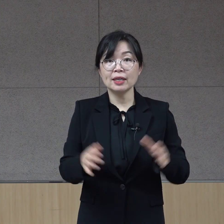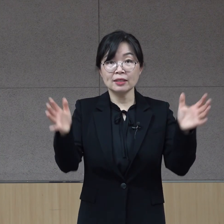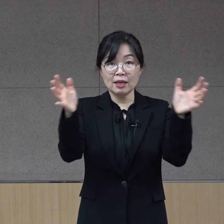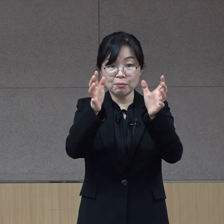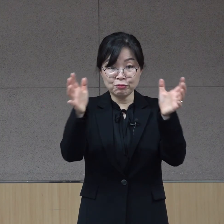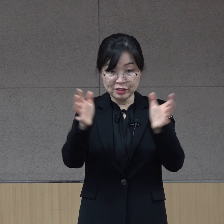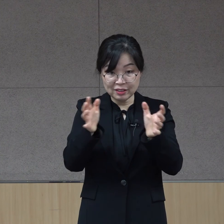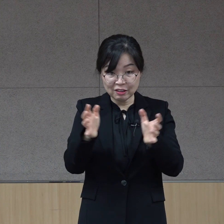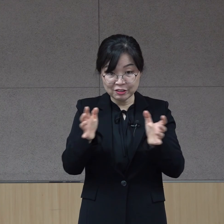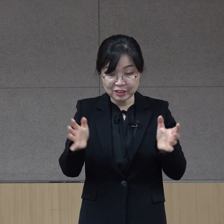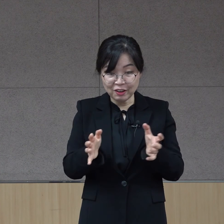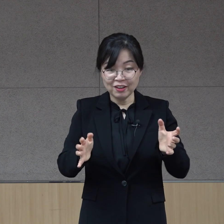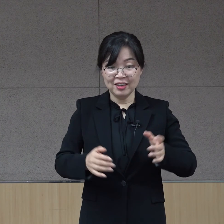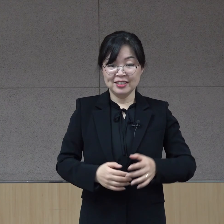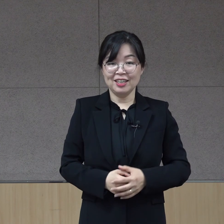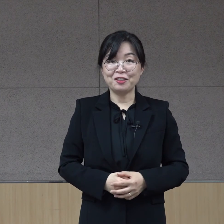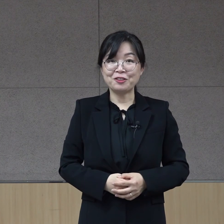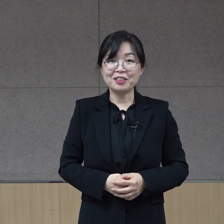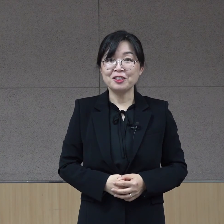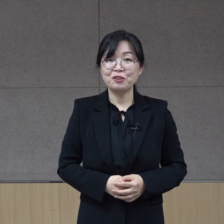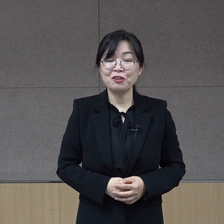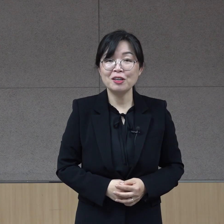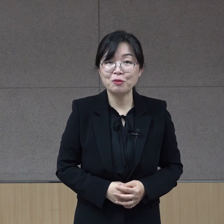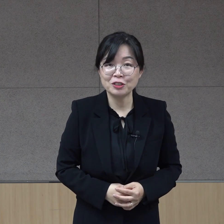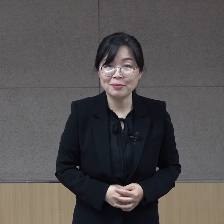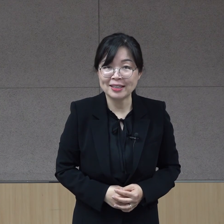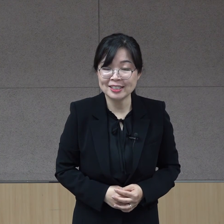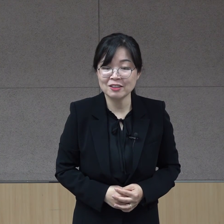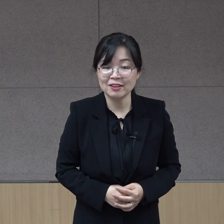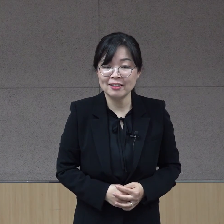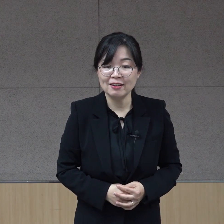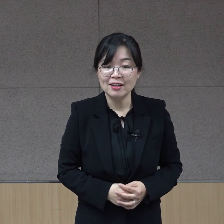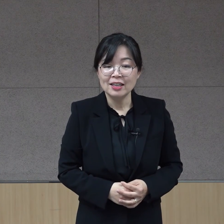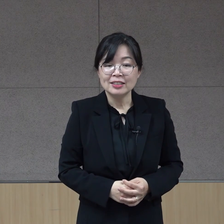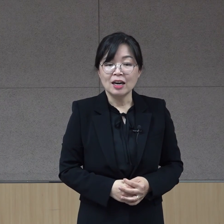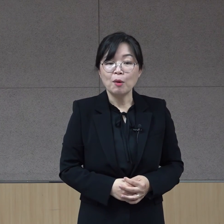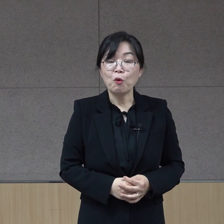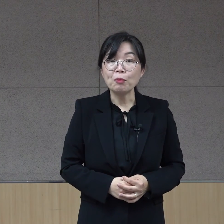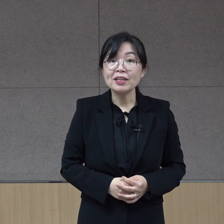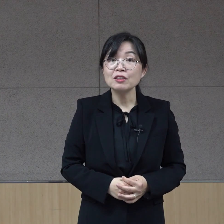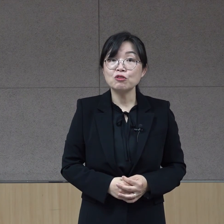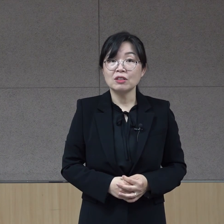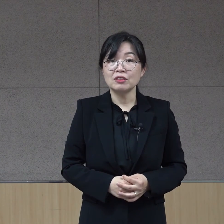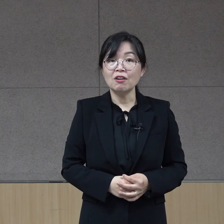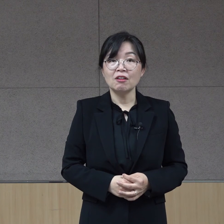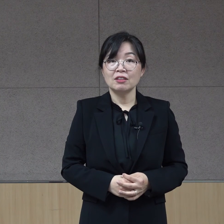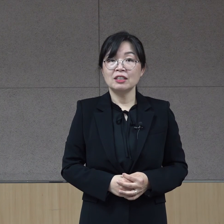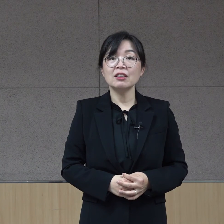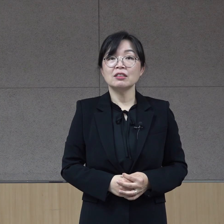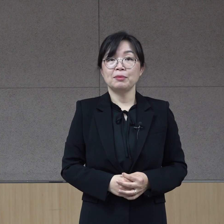이렇게 붙여놨거든요. 자, 이유는 수화를 보시면 아실 거예요. 자, 봄이라는 수화는요, 이렇게 씁니다.